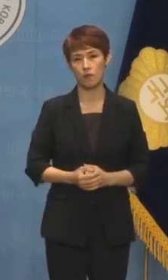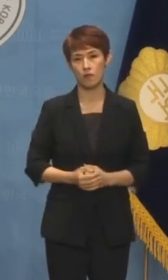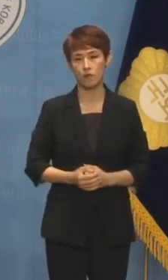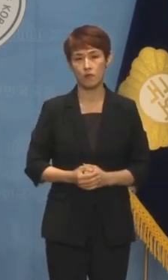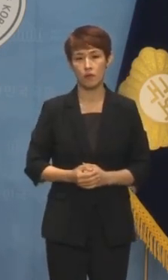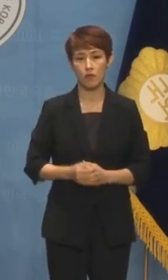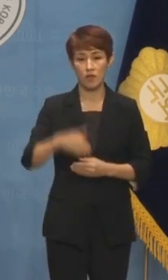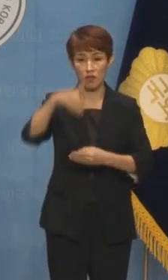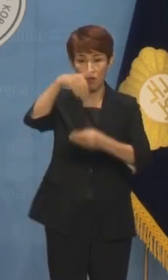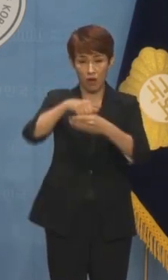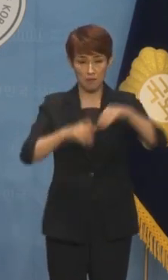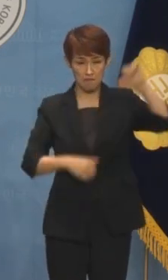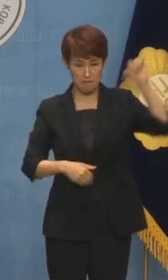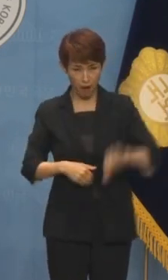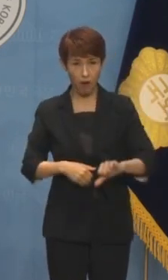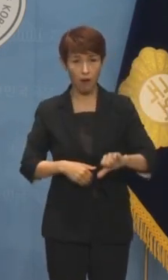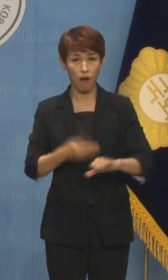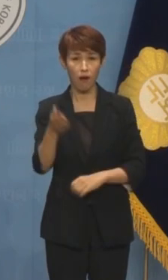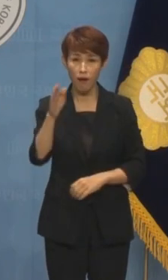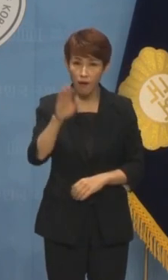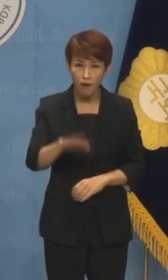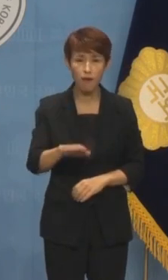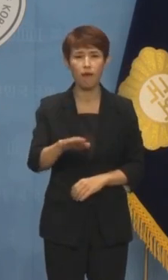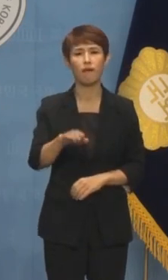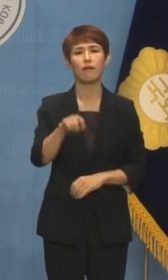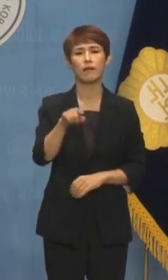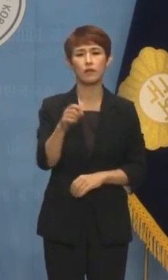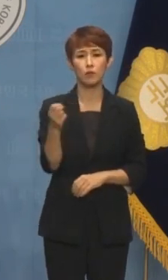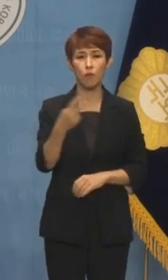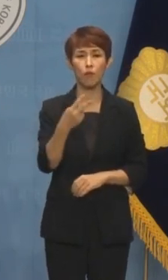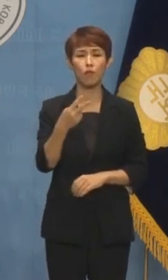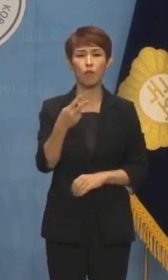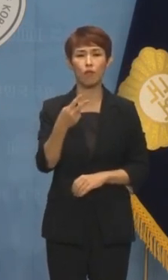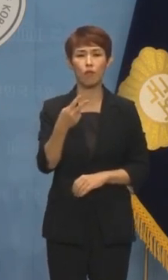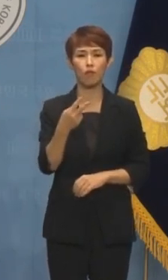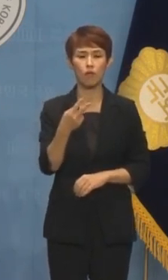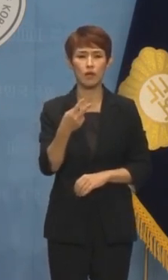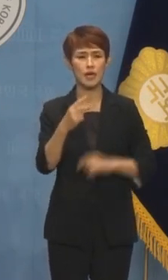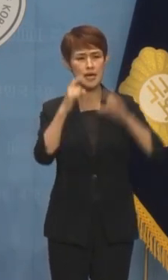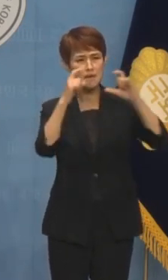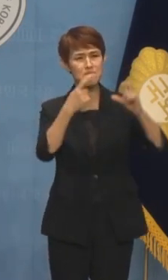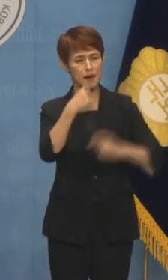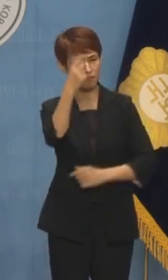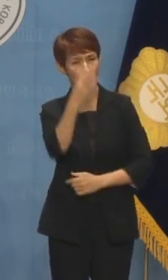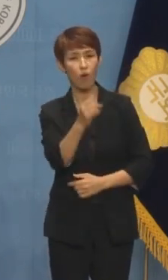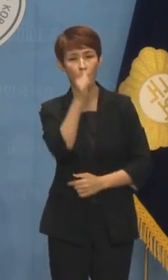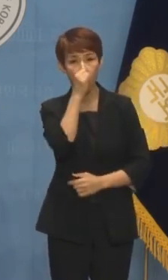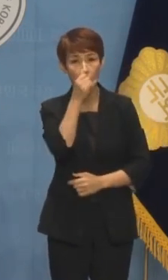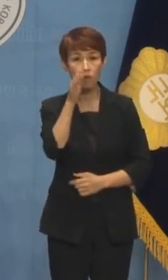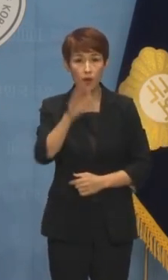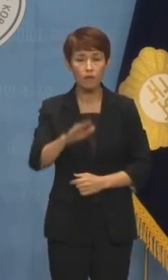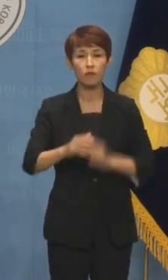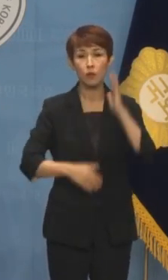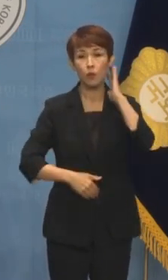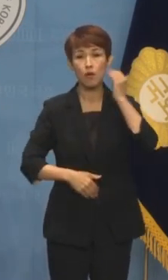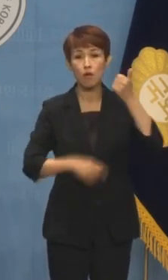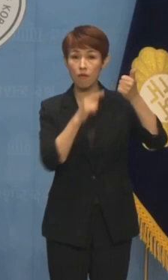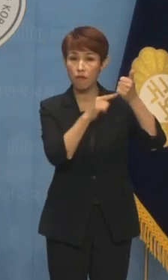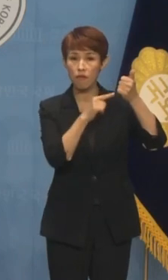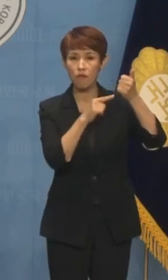총선 결과에도 불구하고 그리고 그 이후에 잇따른 경고에도 불구하고 대통령은